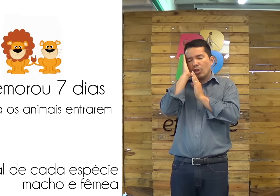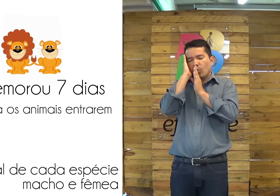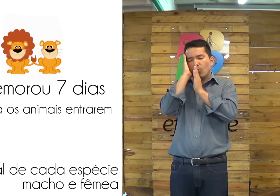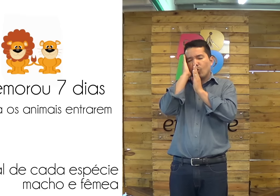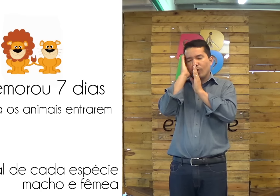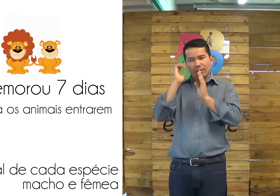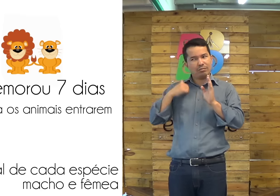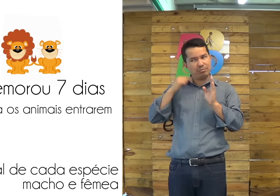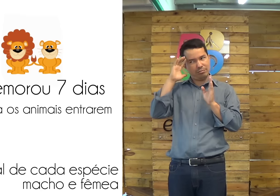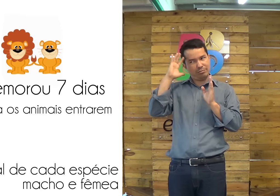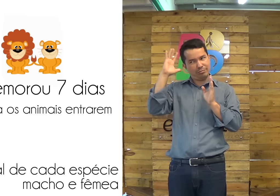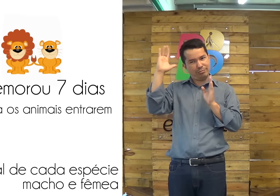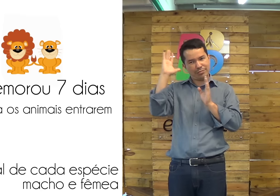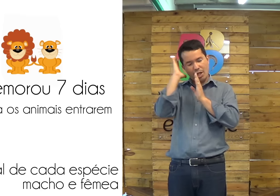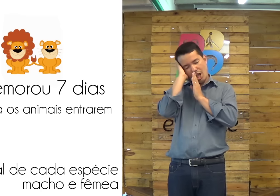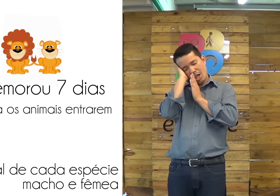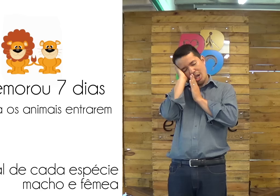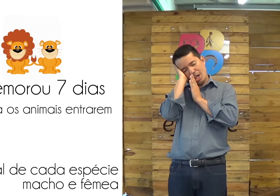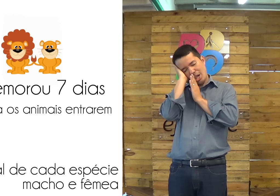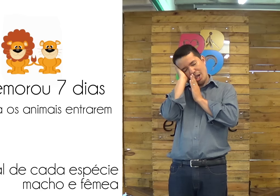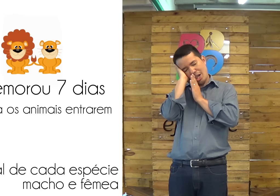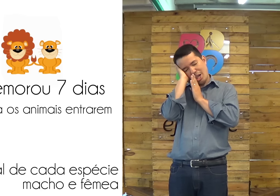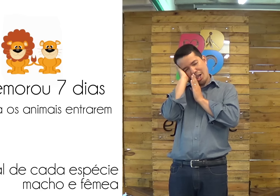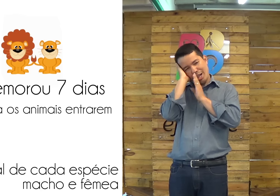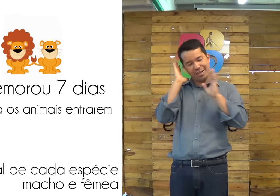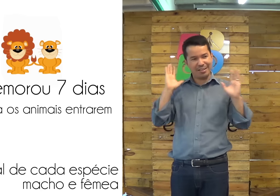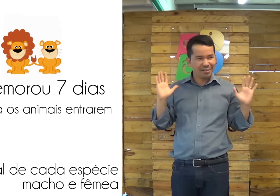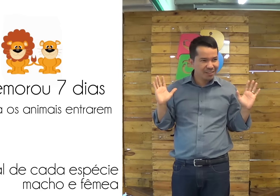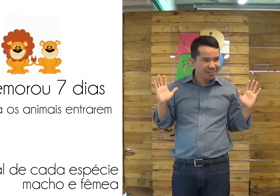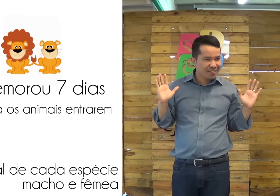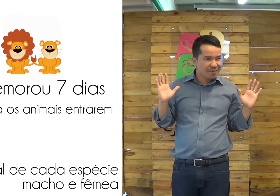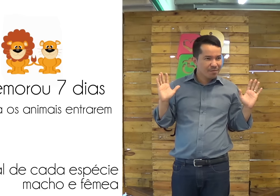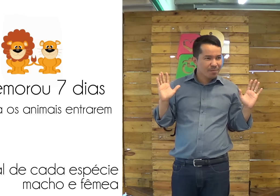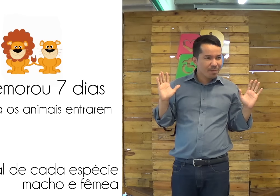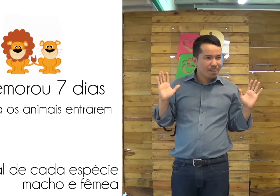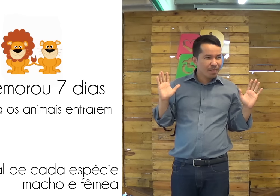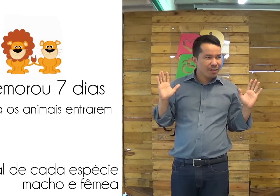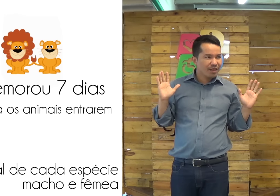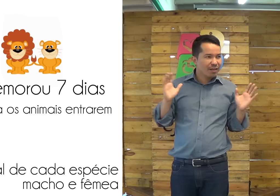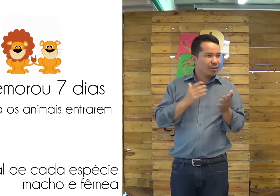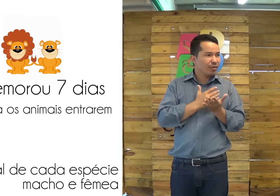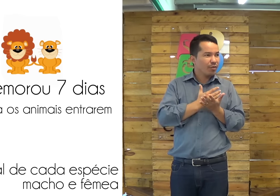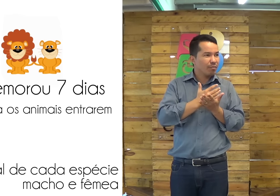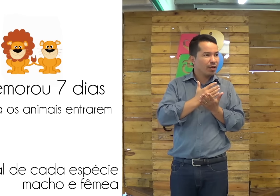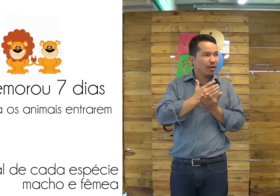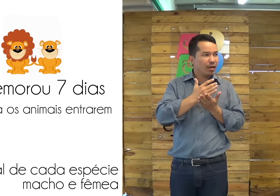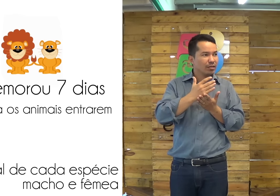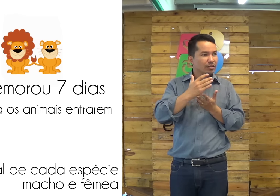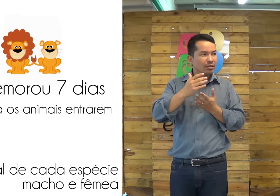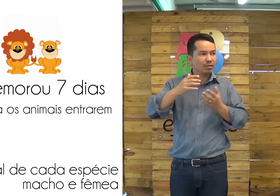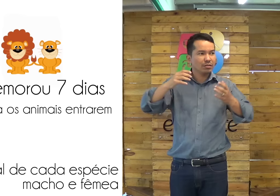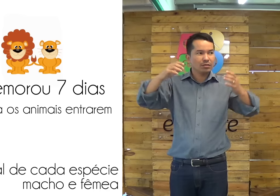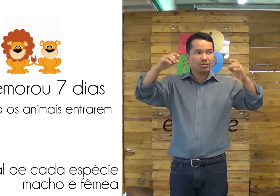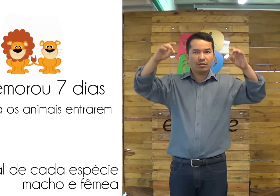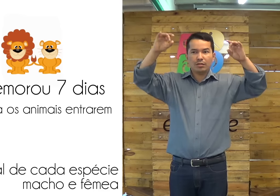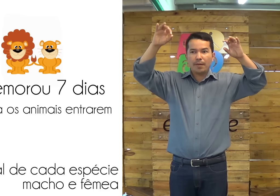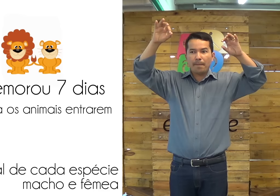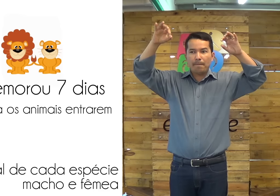Entrando lá tá minha imaginação gente eles entrando cada um pro seu lugarzinho dormindo